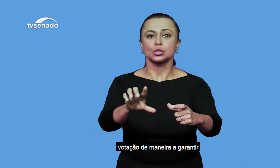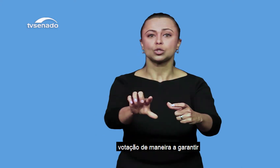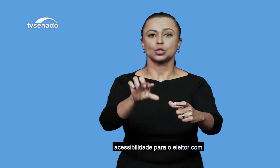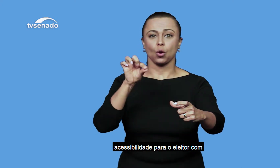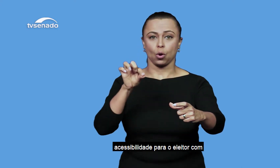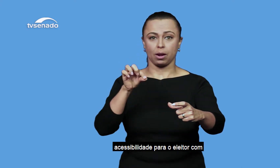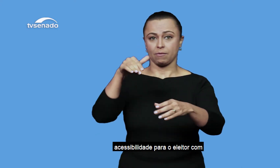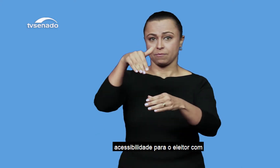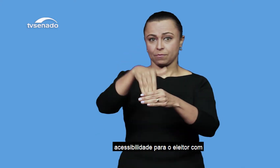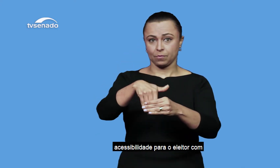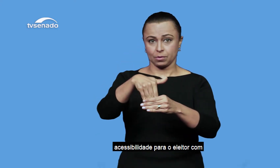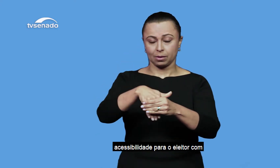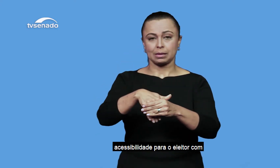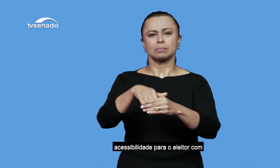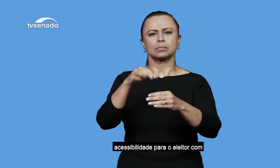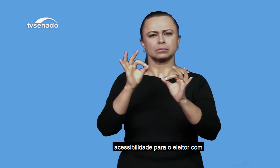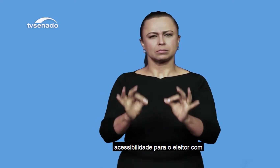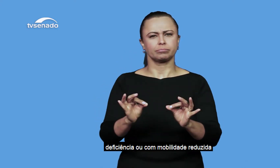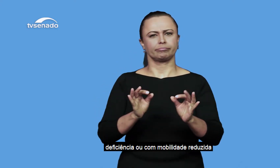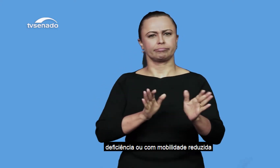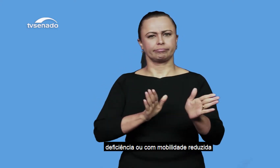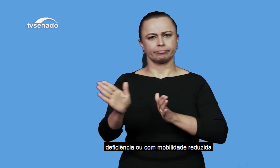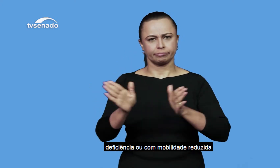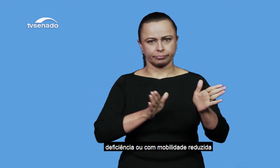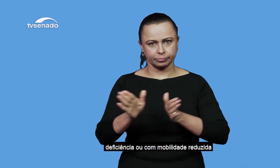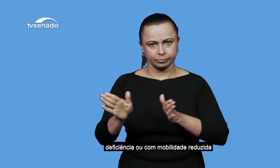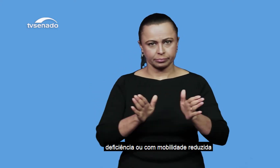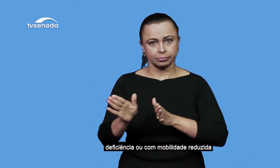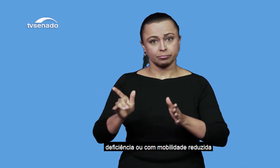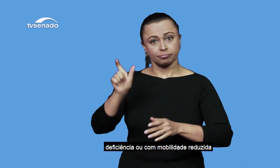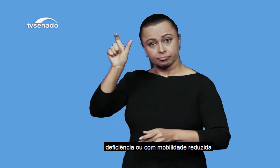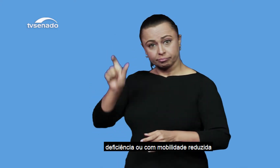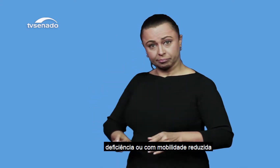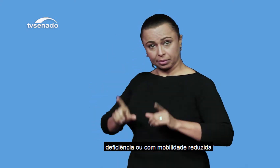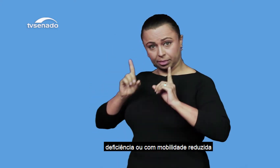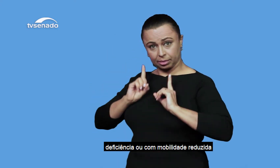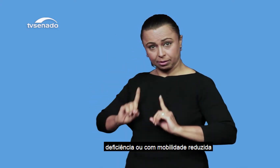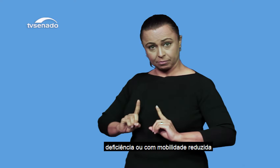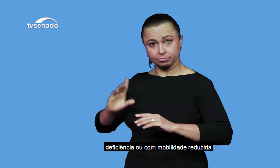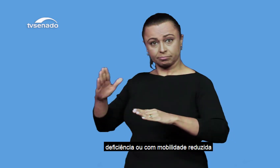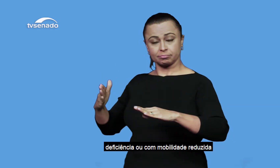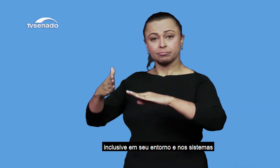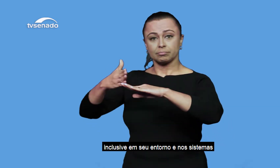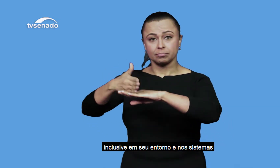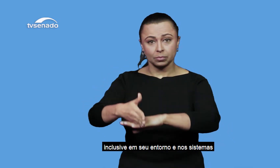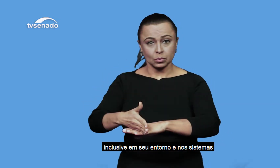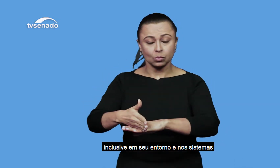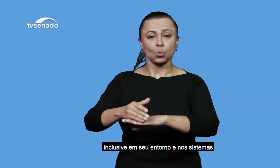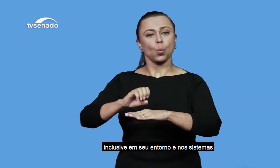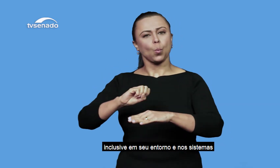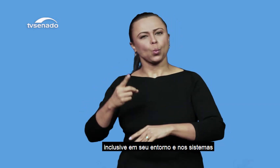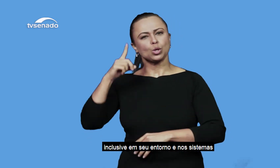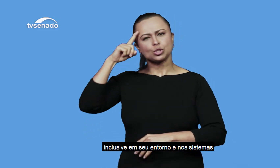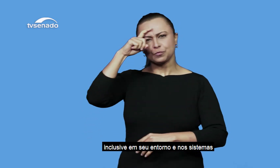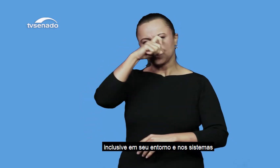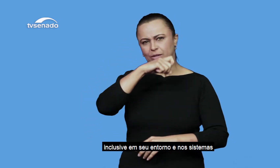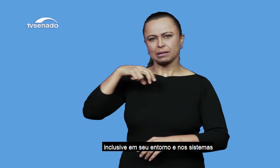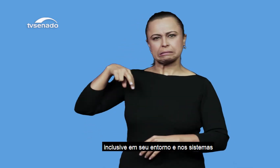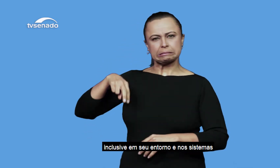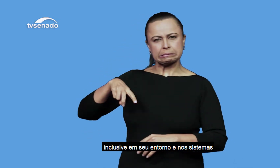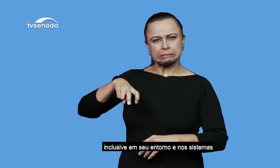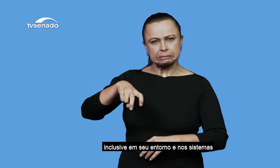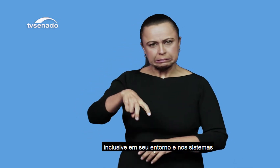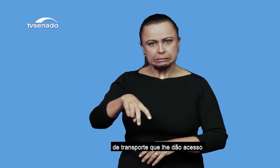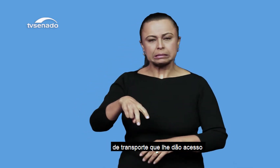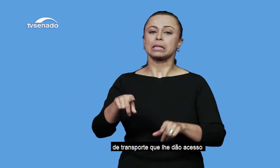acessibilidade para o eleitor com deficiência ou com mobilidade reduzida inclusive em seu entorno e nos